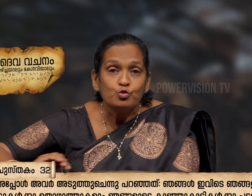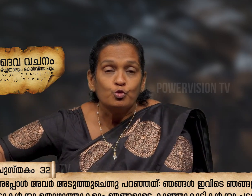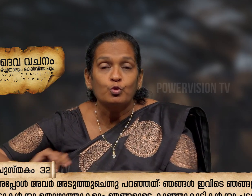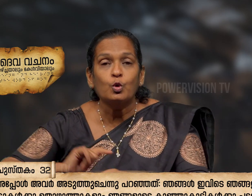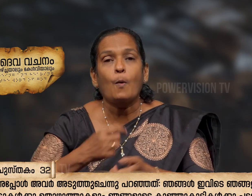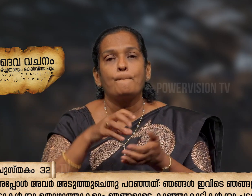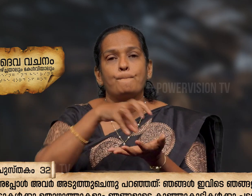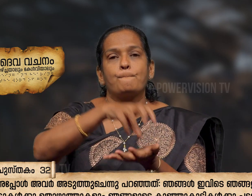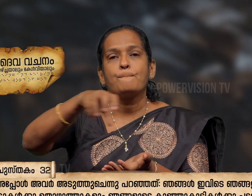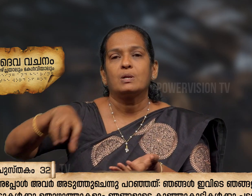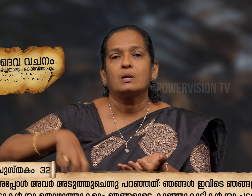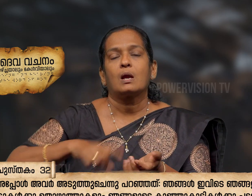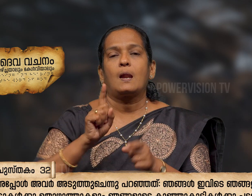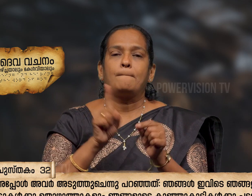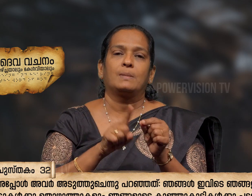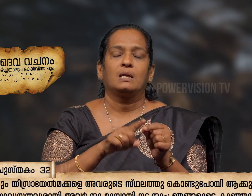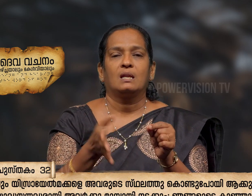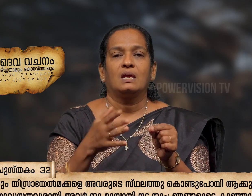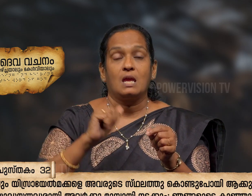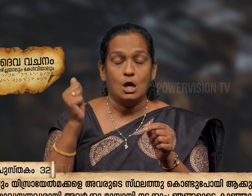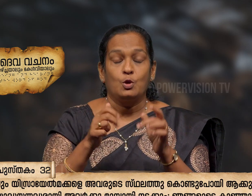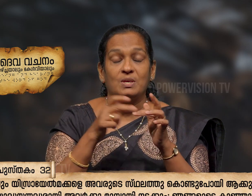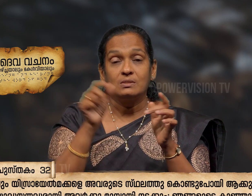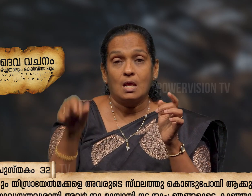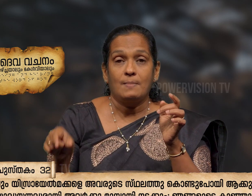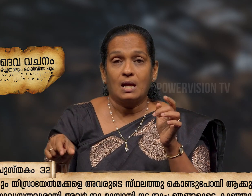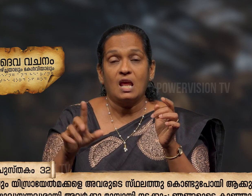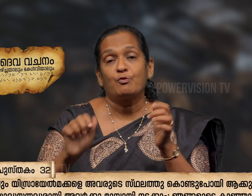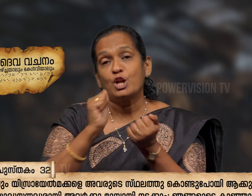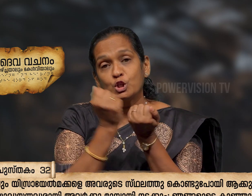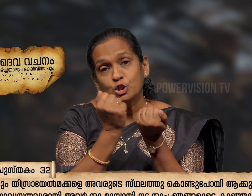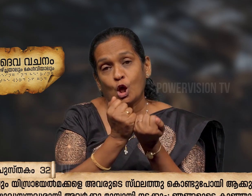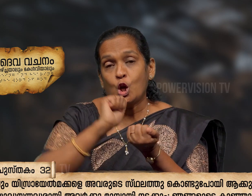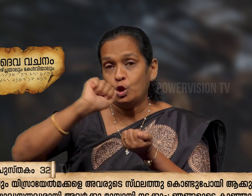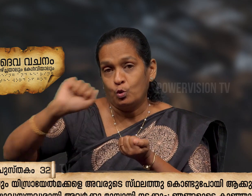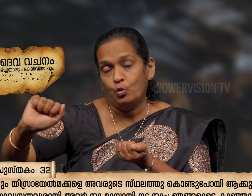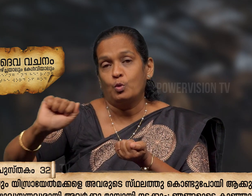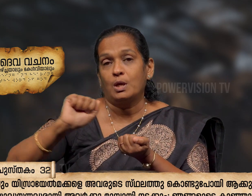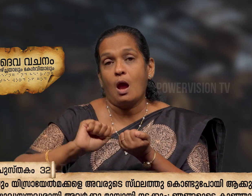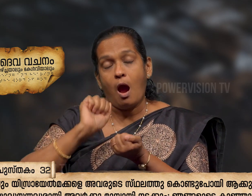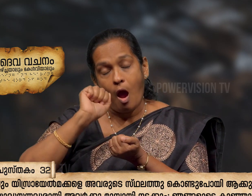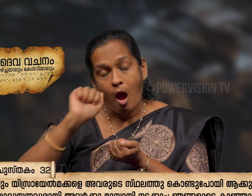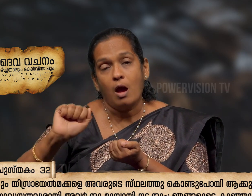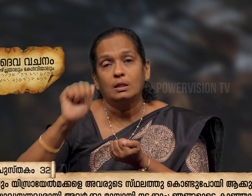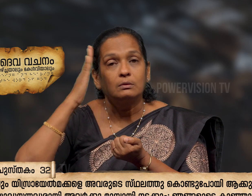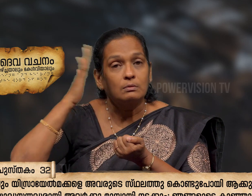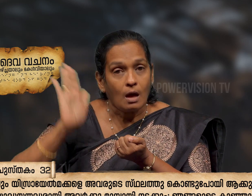കുഞ്ഞുകുട്ടികൾക്ക് പട്ടണങ്ങളും പണിയട്ടെ. എങ്കിലും ഇസ്രയേൽ മക്കളെ അവരുടെ സ്ഥലത്ത് കൊണ്ടുപോയി ആക്കുന്നതുവരെ